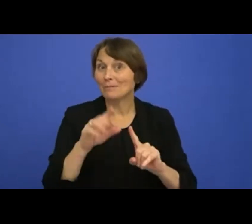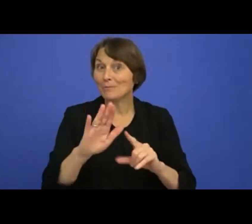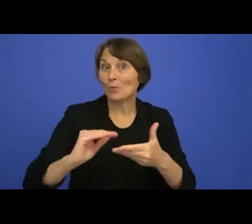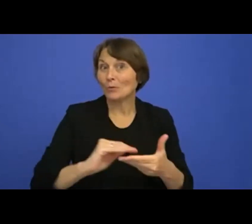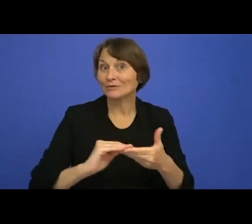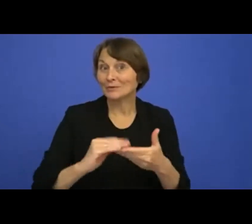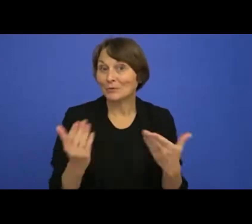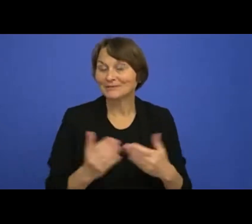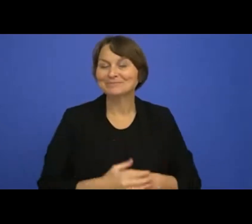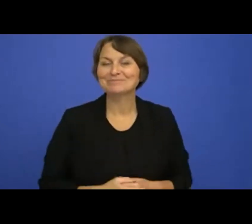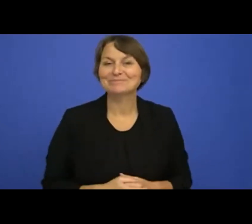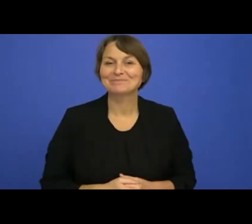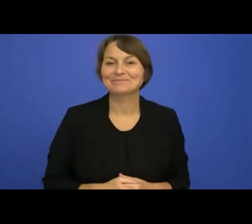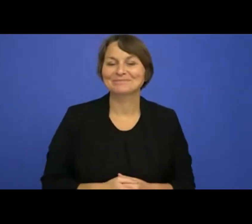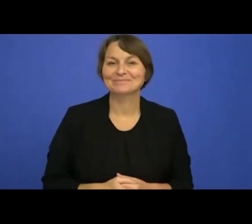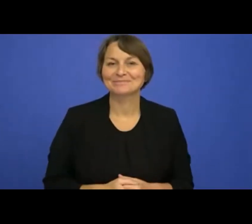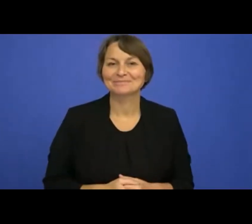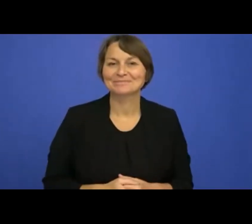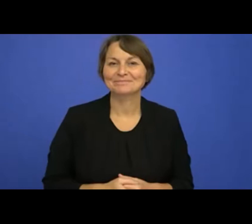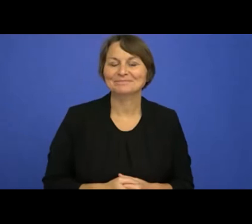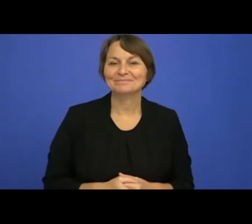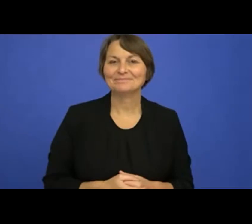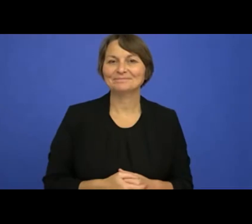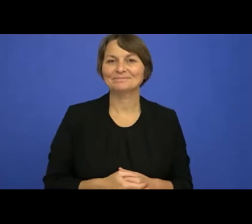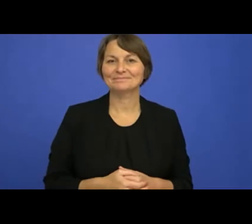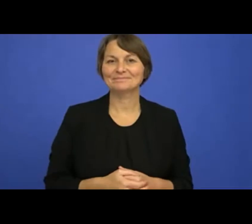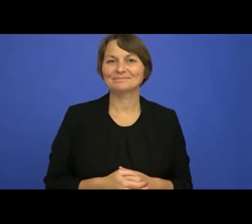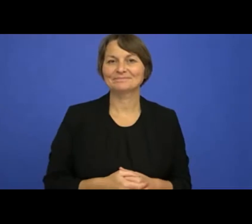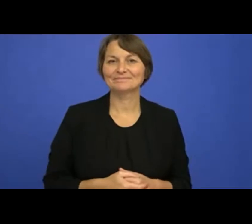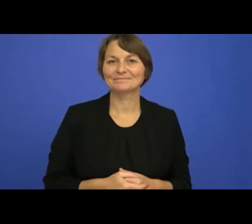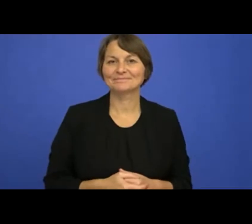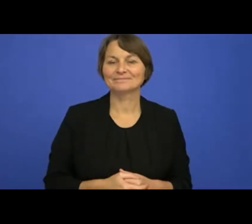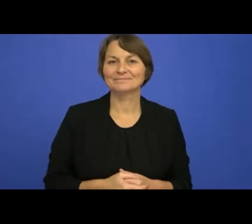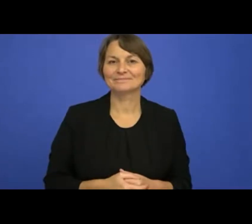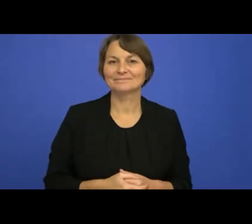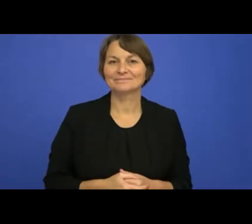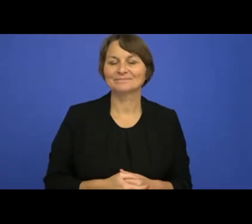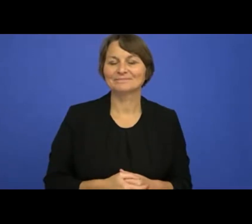n'oubliez pas d'ailleurs de préciser qui vous êtes et pour quelle organisation vous travaillez.